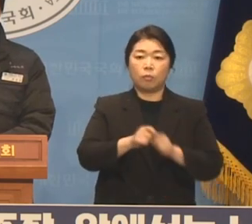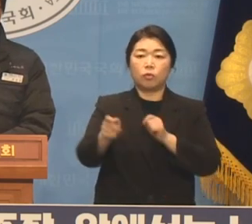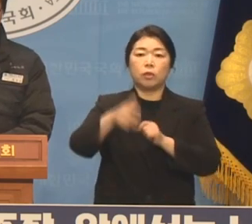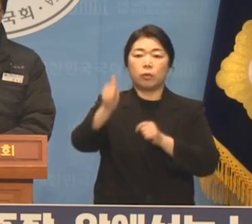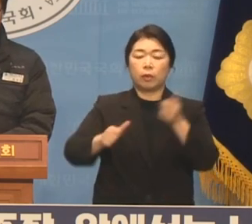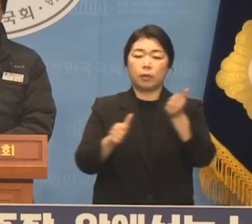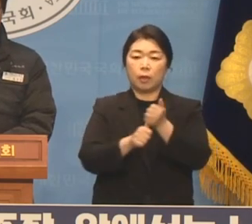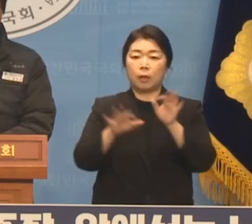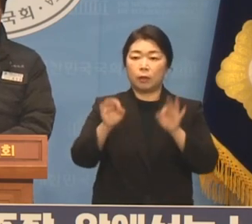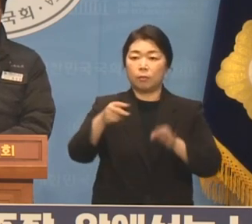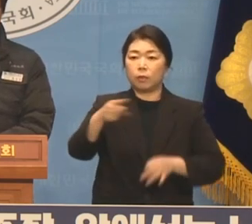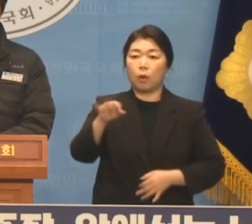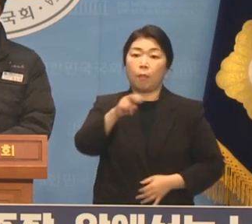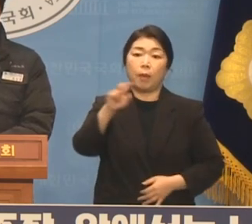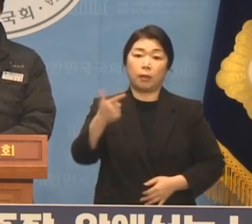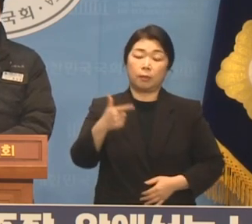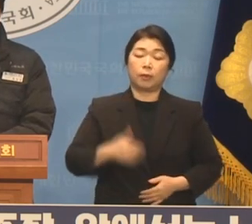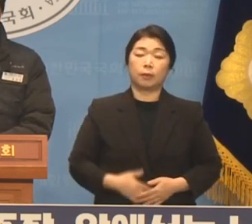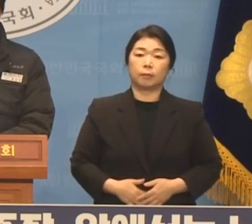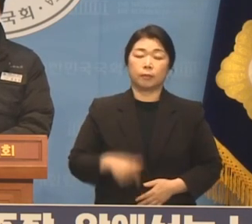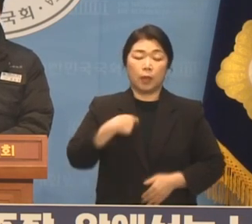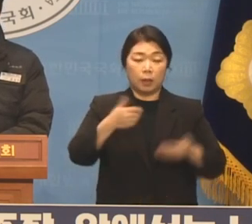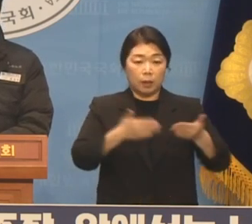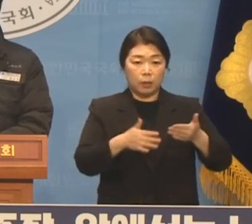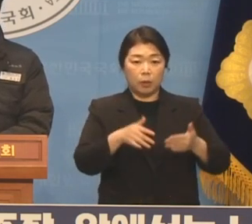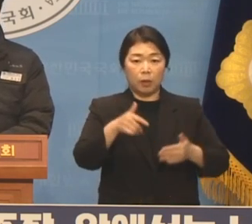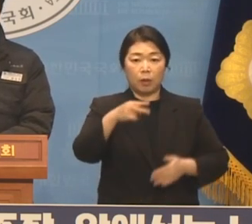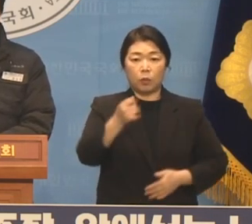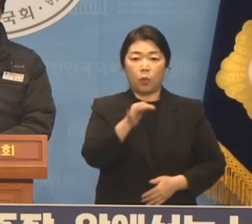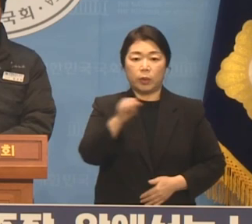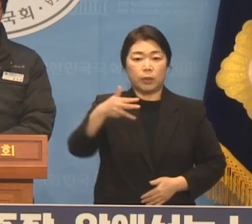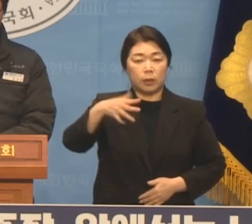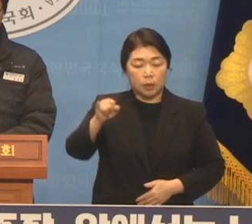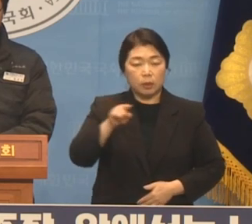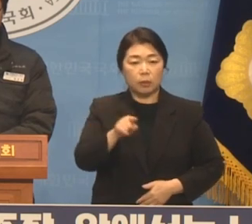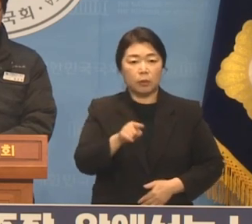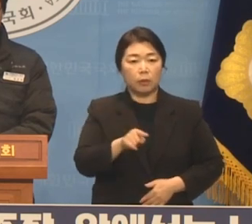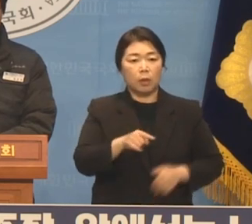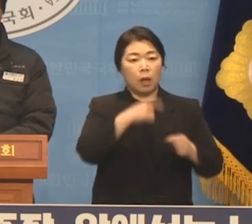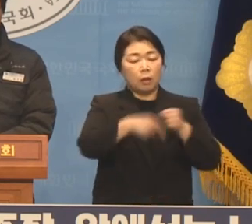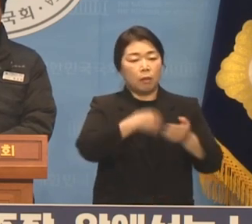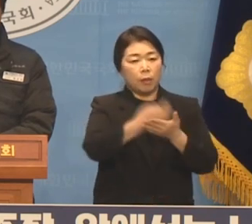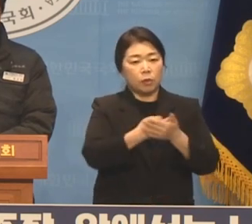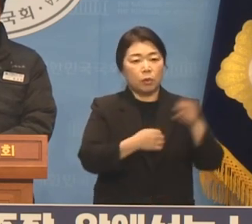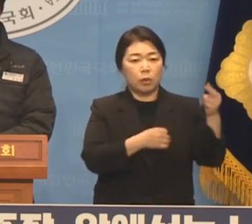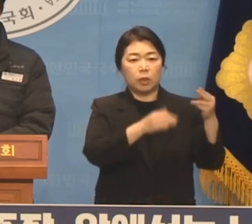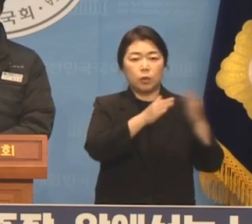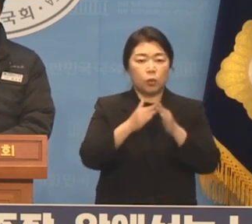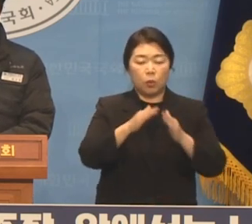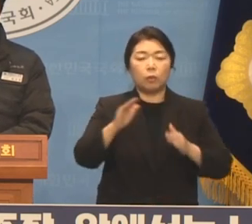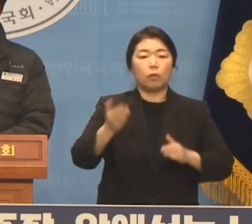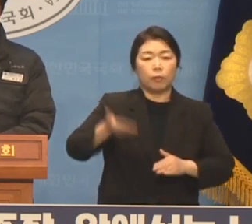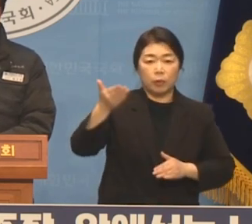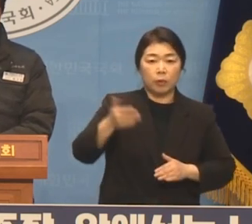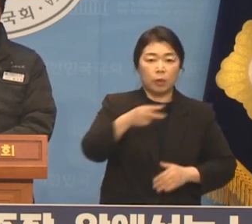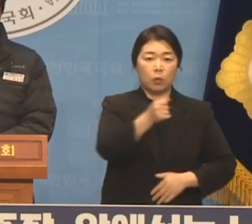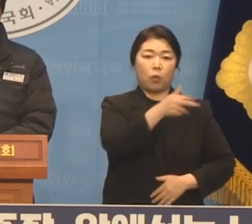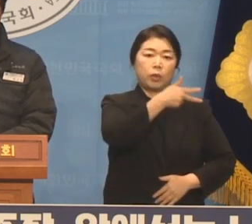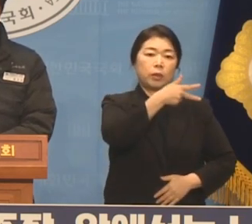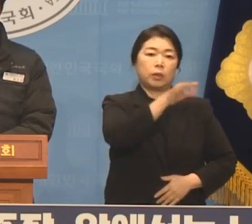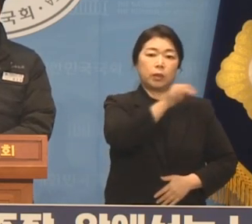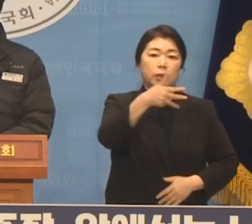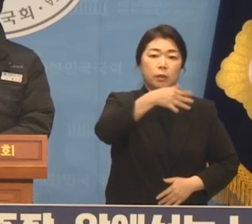김성만입니다. 저희가 근무하는 도이치 아우토는 연매출 2조가 넘는 모기업인 도이치